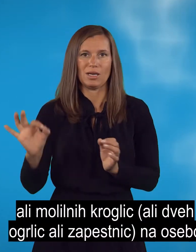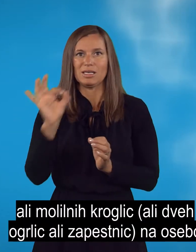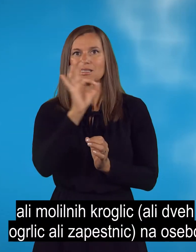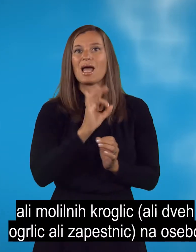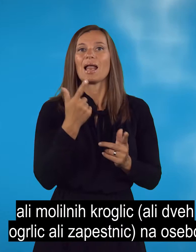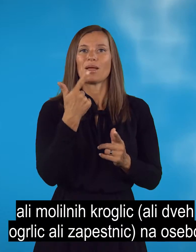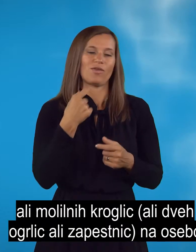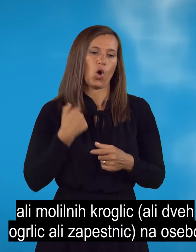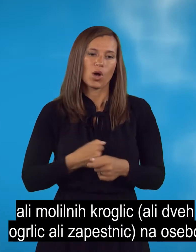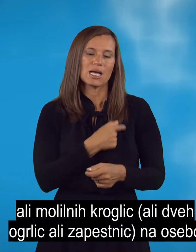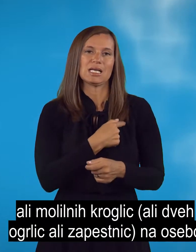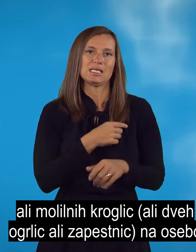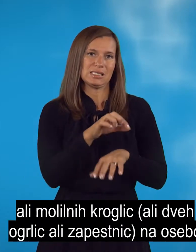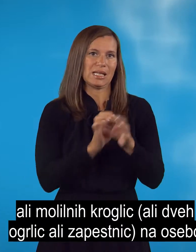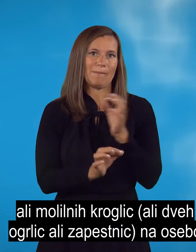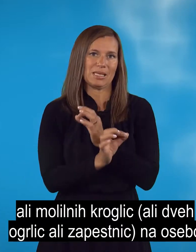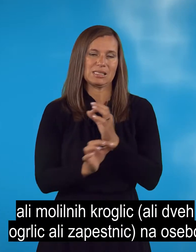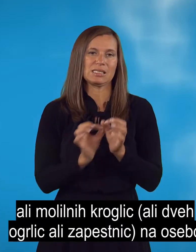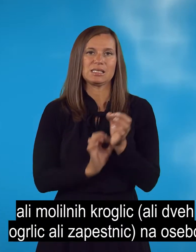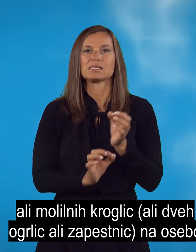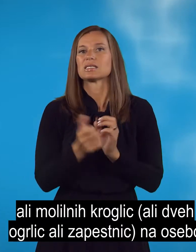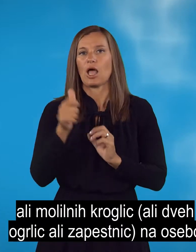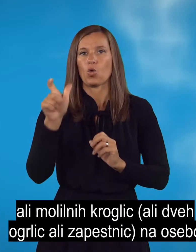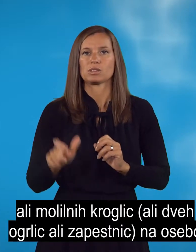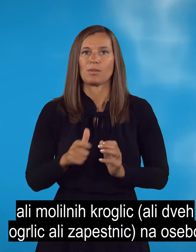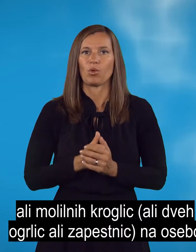2 ogrlic ali zapestnic na osebo.